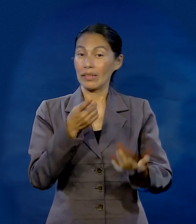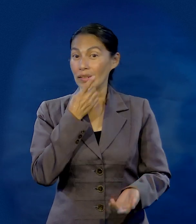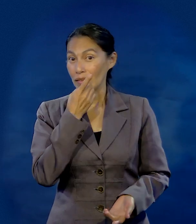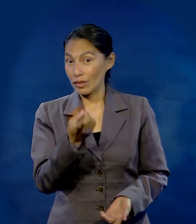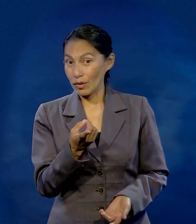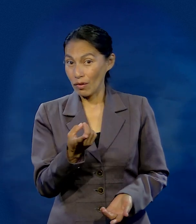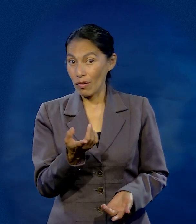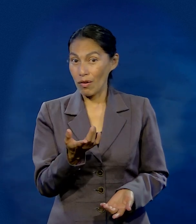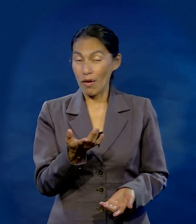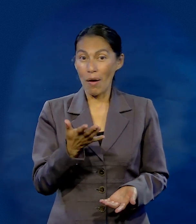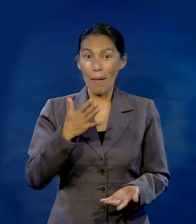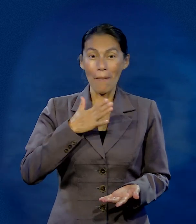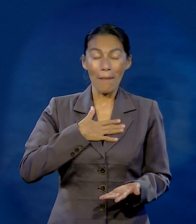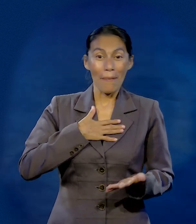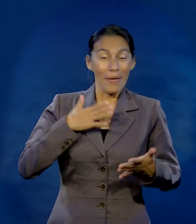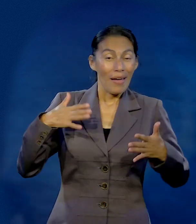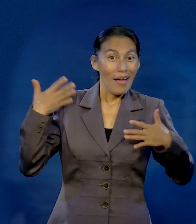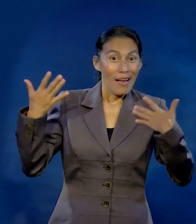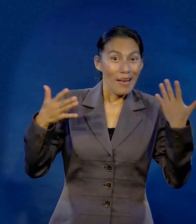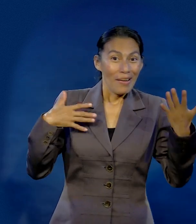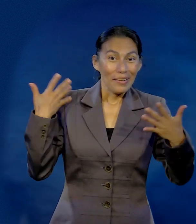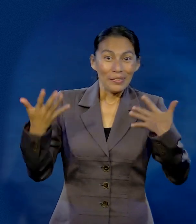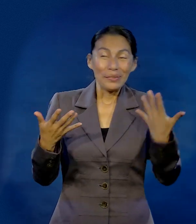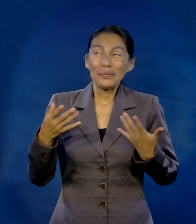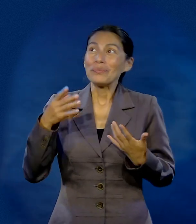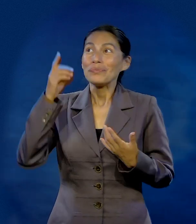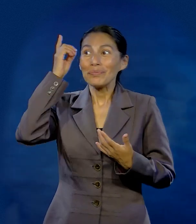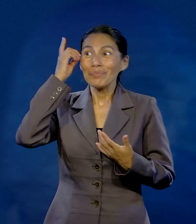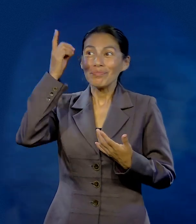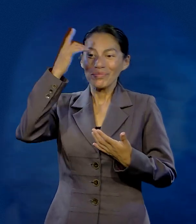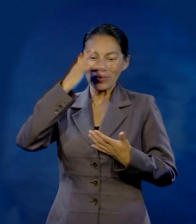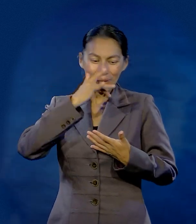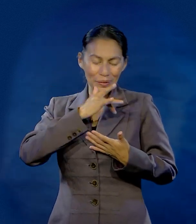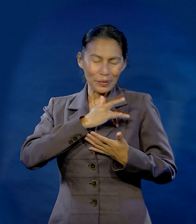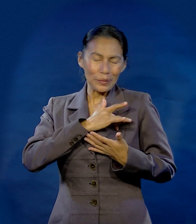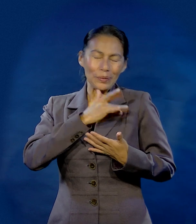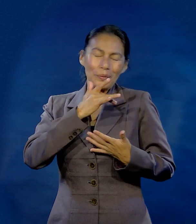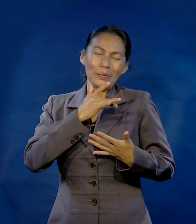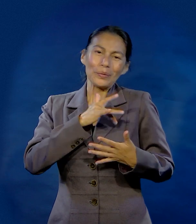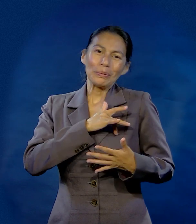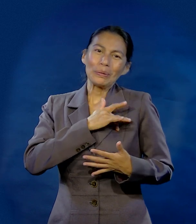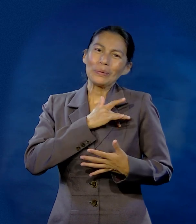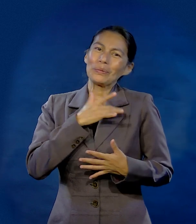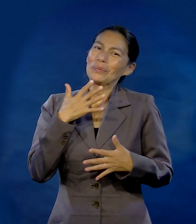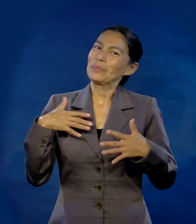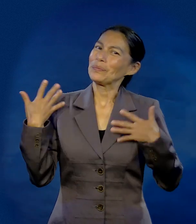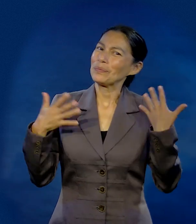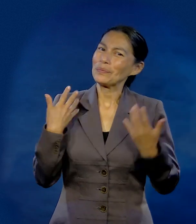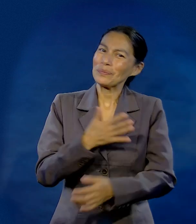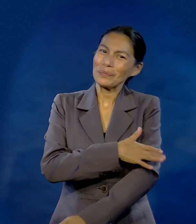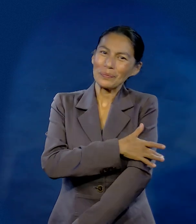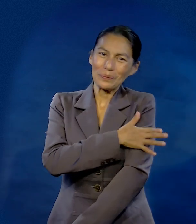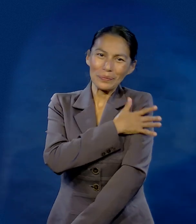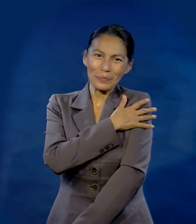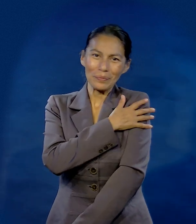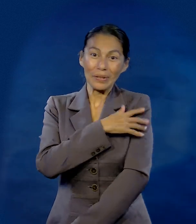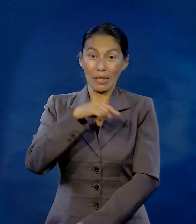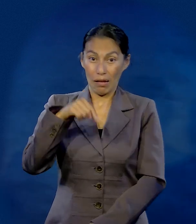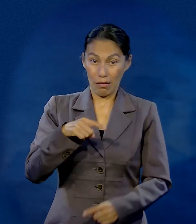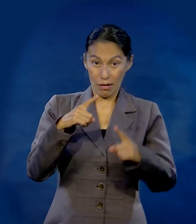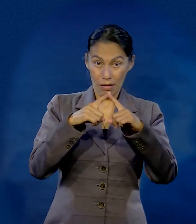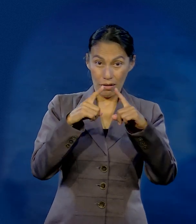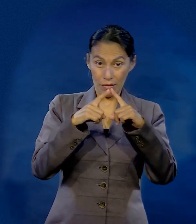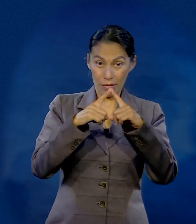les saludo con todo el gusto diciéndoles que quizás solamente Dios puede saber la alegría que hay en mi corazón de estar aquí